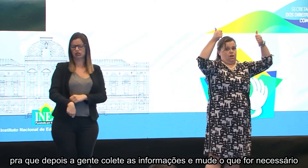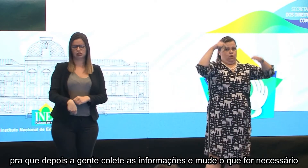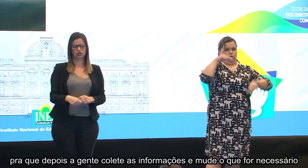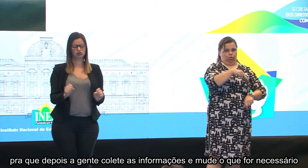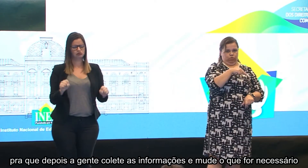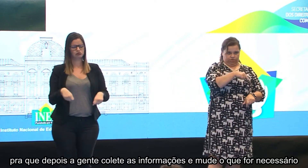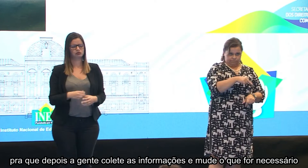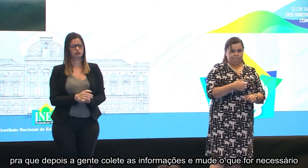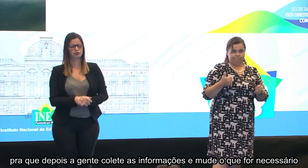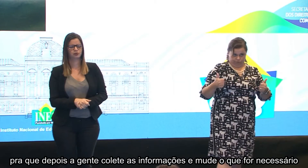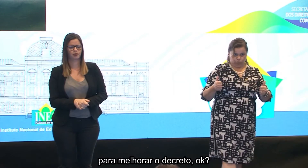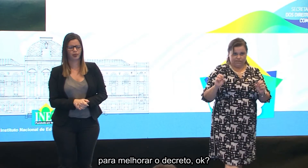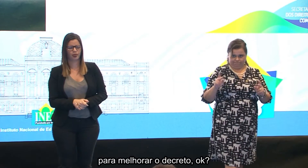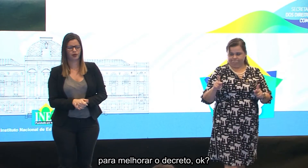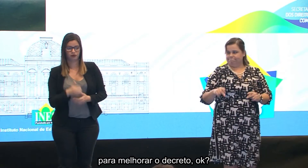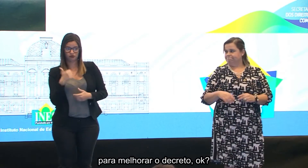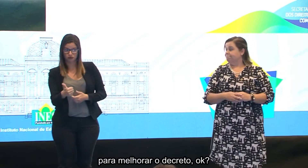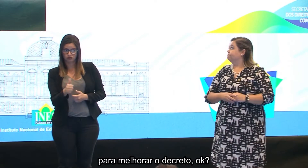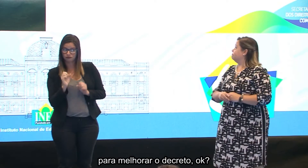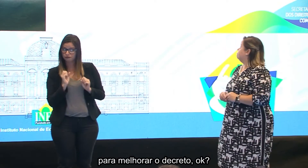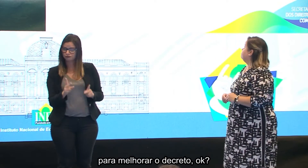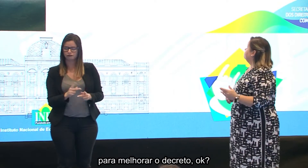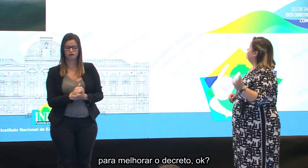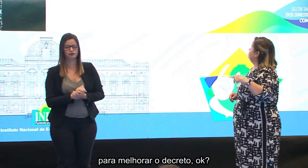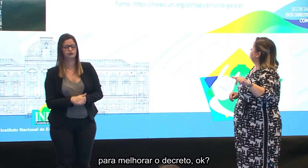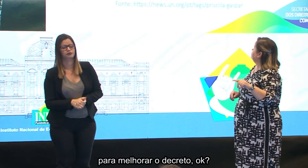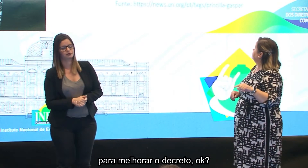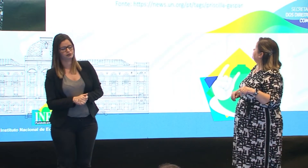e mude o que for necessário para melhorar o decreto. Ok?